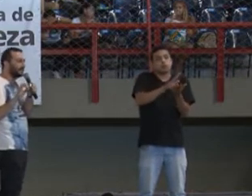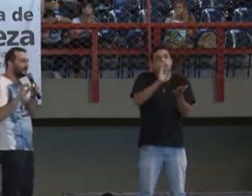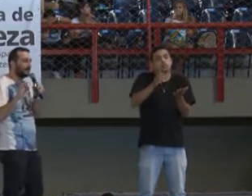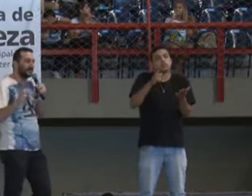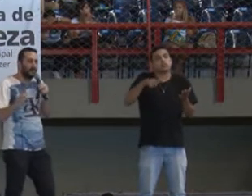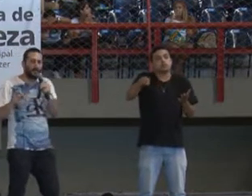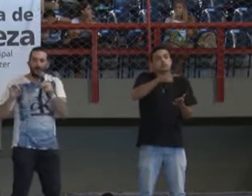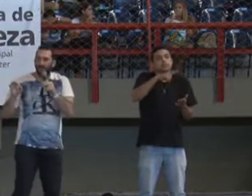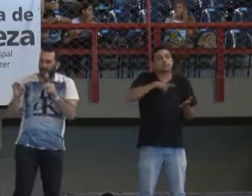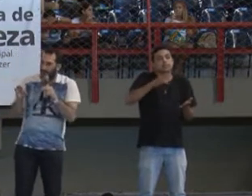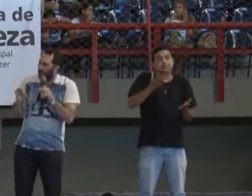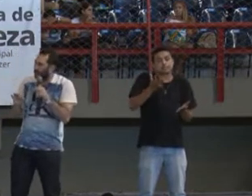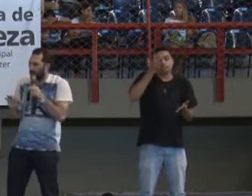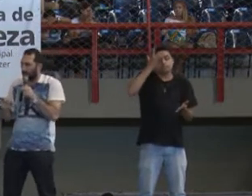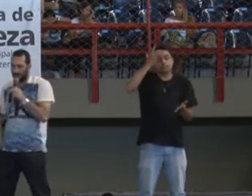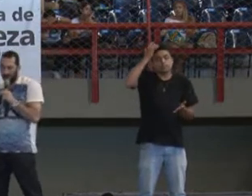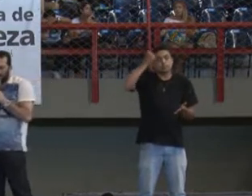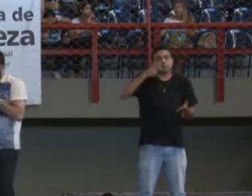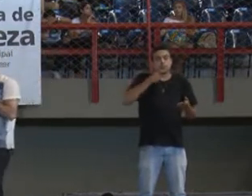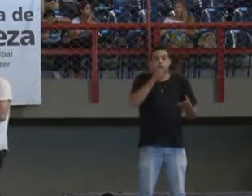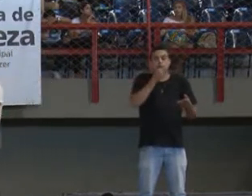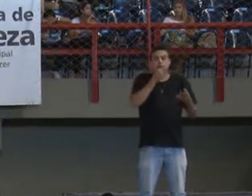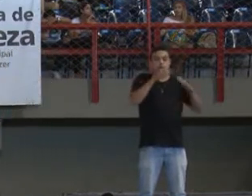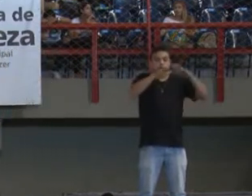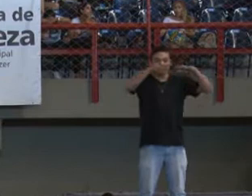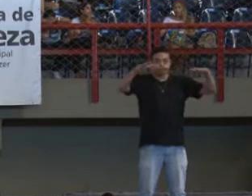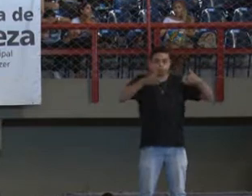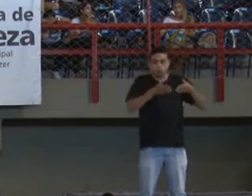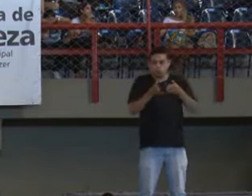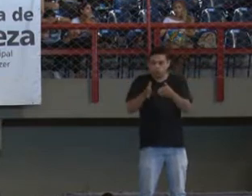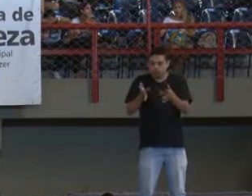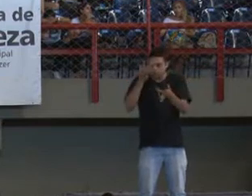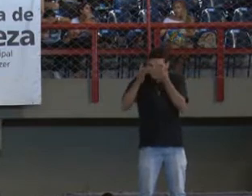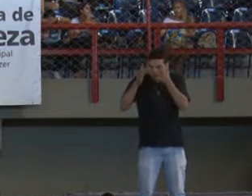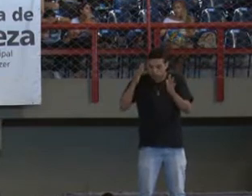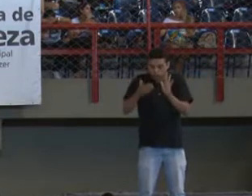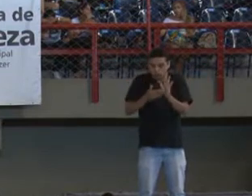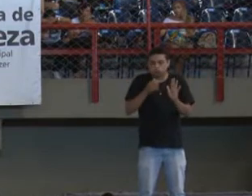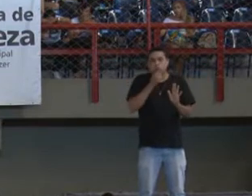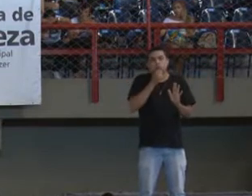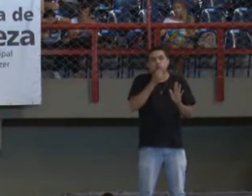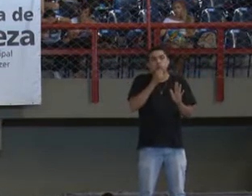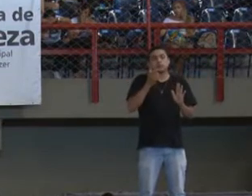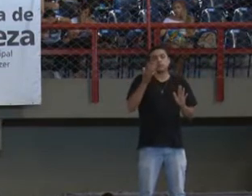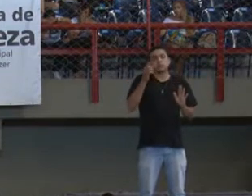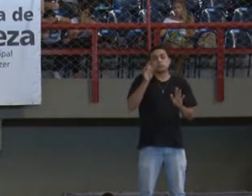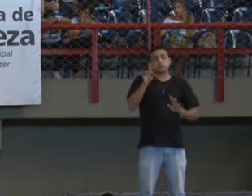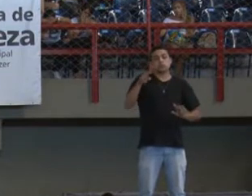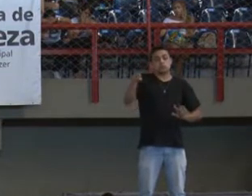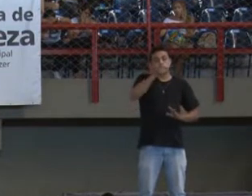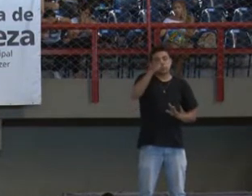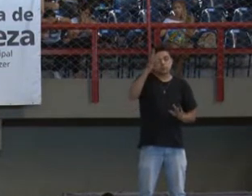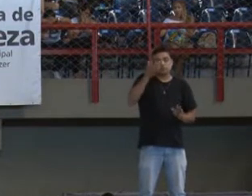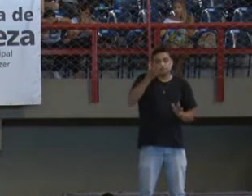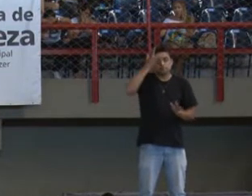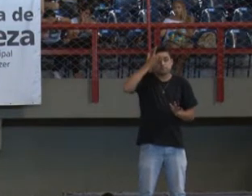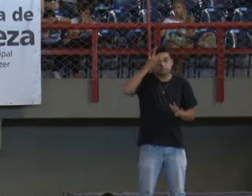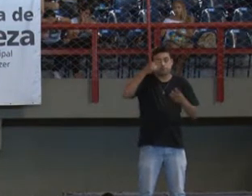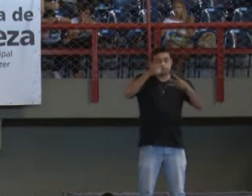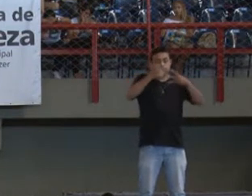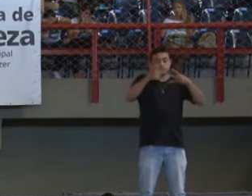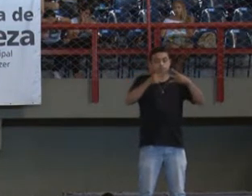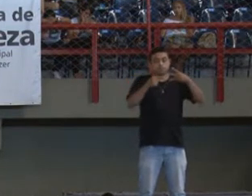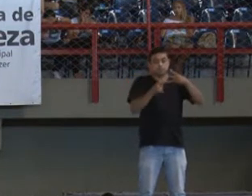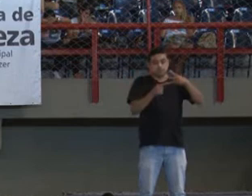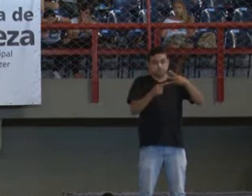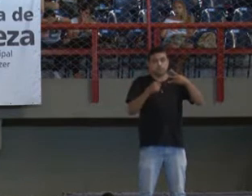você tem que saber numa prova de vestibular? Você vai decorar todo esse mapa? Não. Eu quero só que você memorize 3